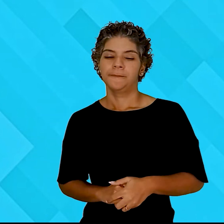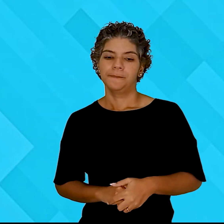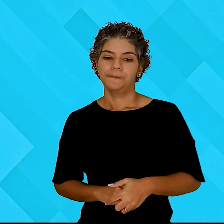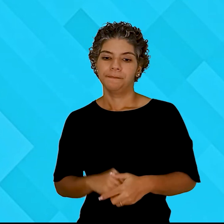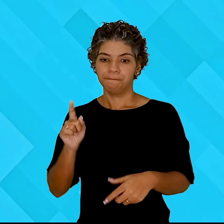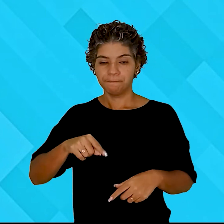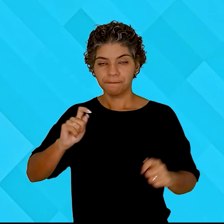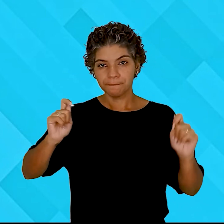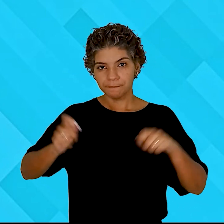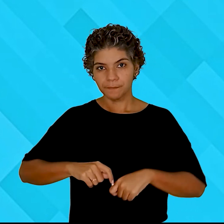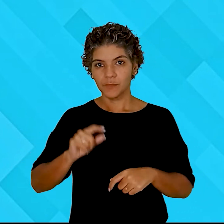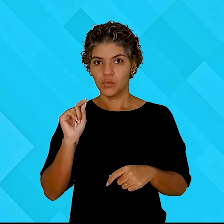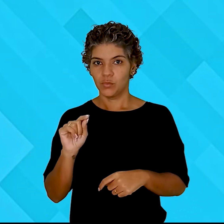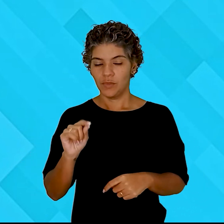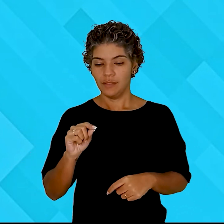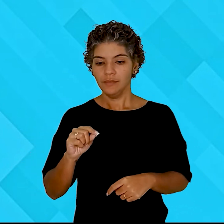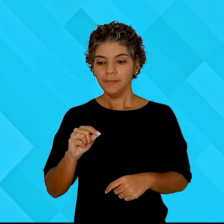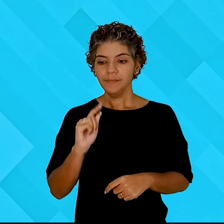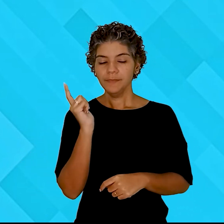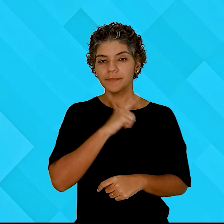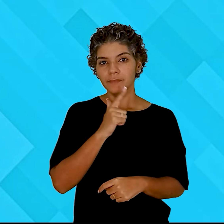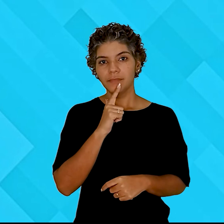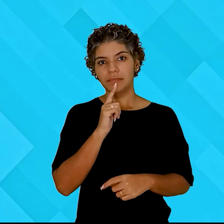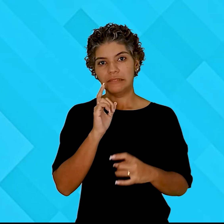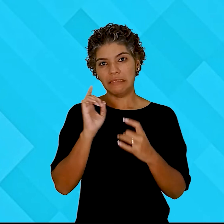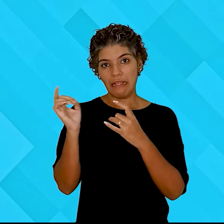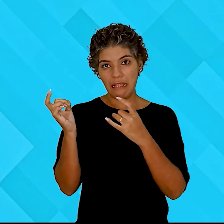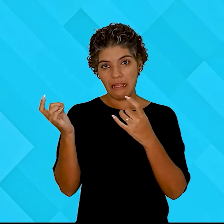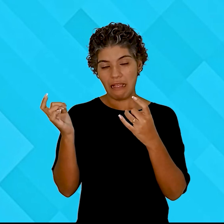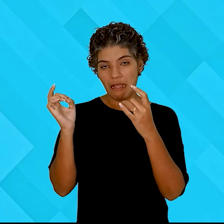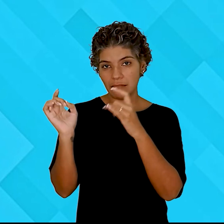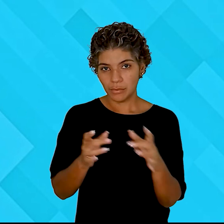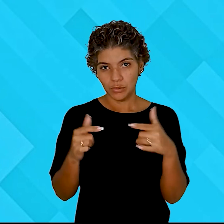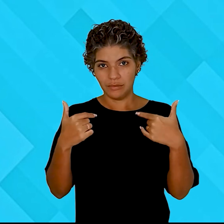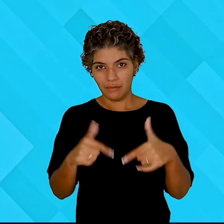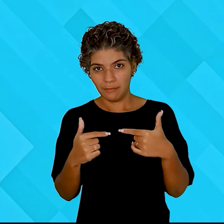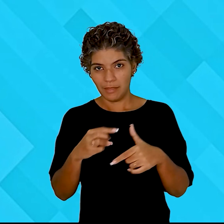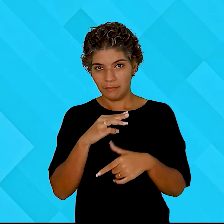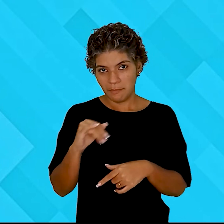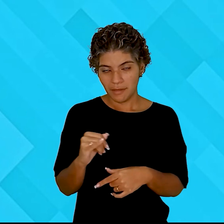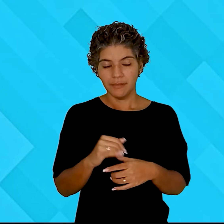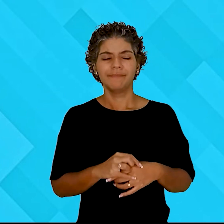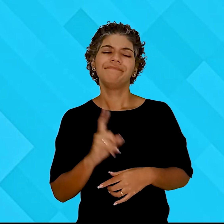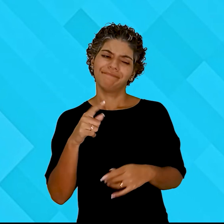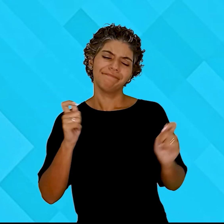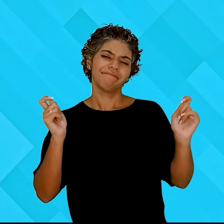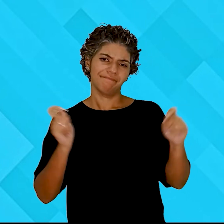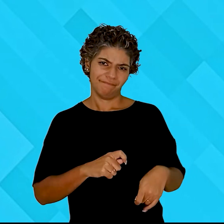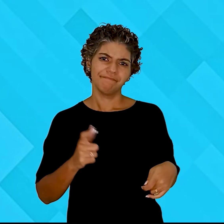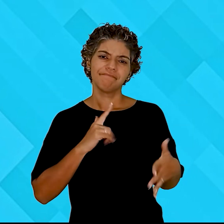abandonar a carteira de trabalho? É possível. Eu acredito que grande parte dos produtores tem realizado isso, tem atuado em